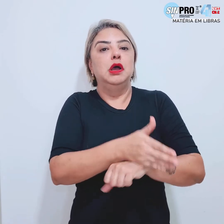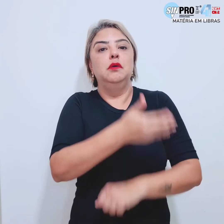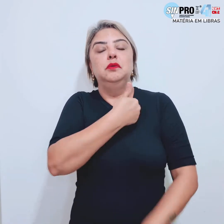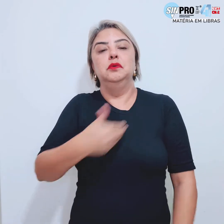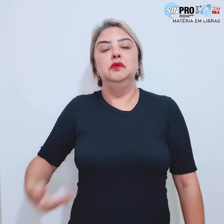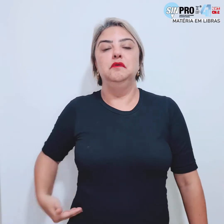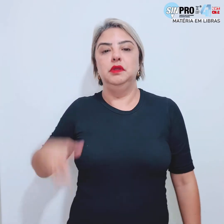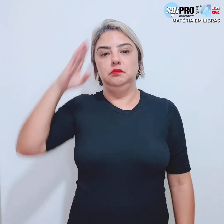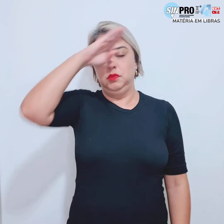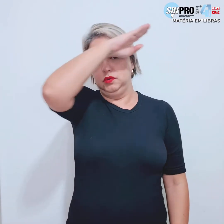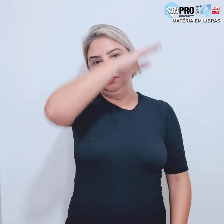do governo Bolsonaro.